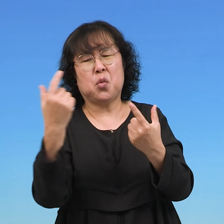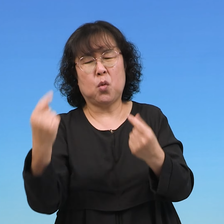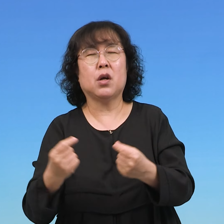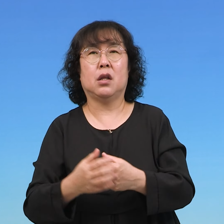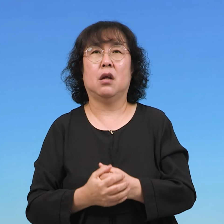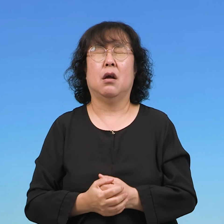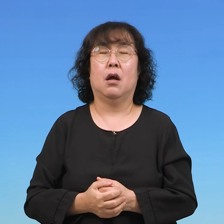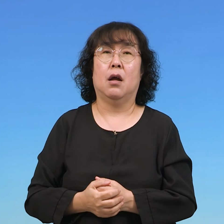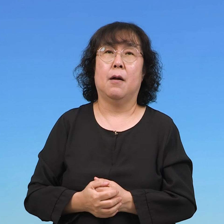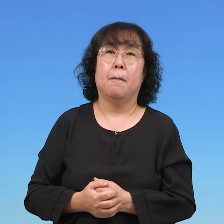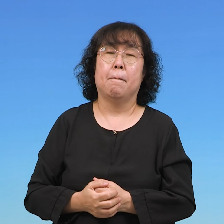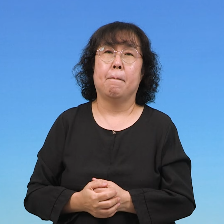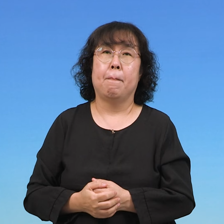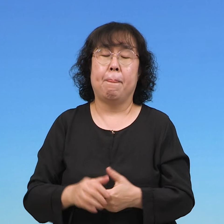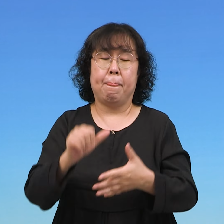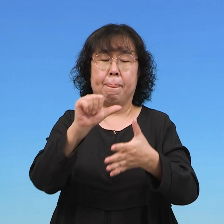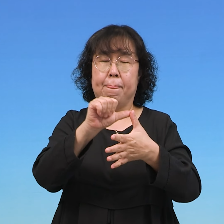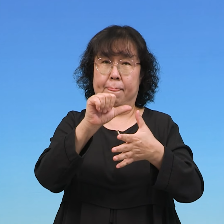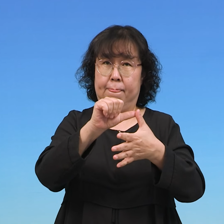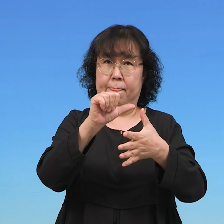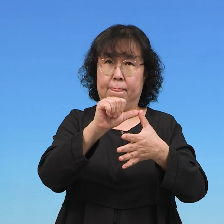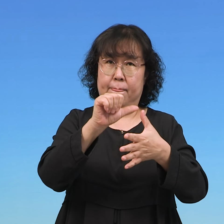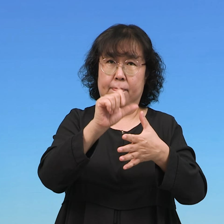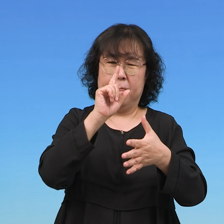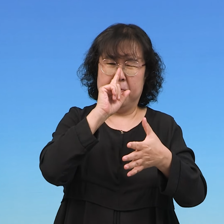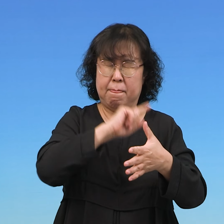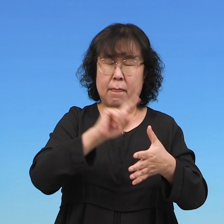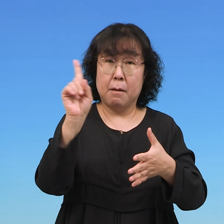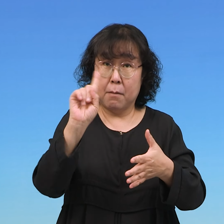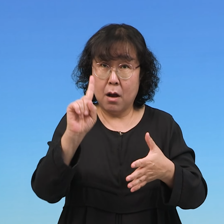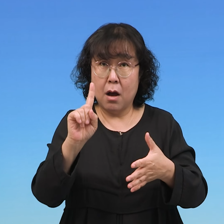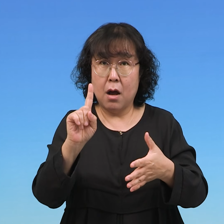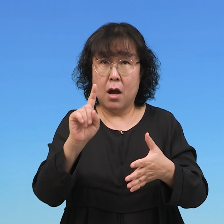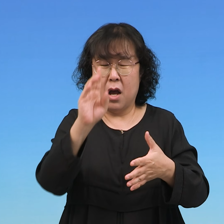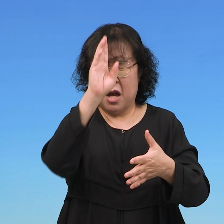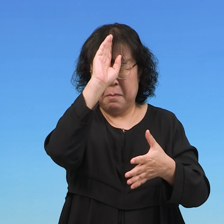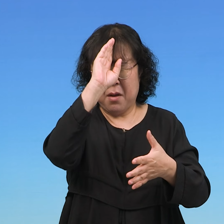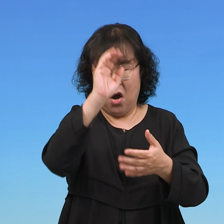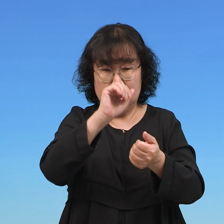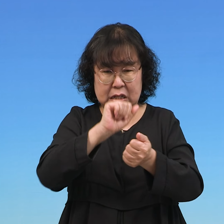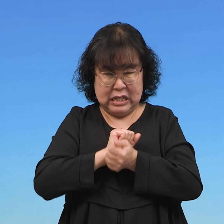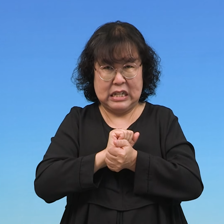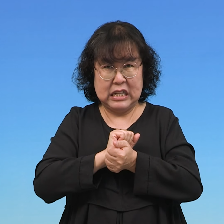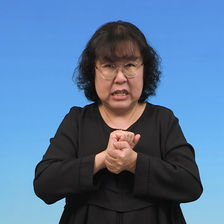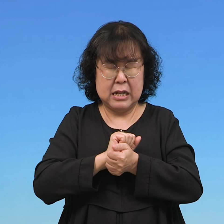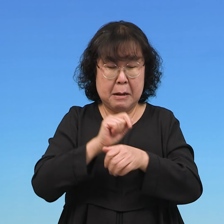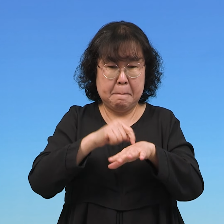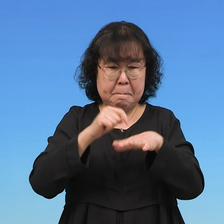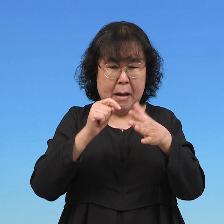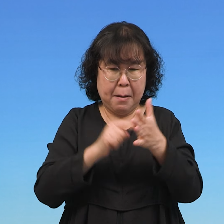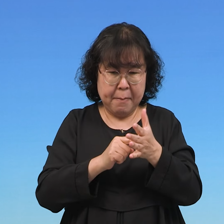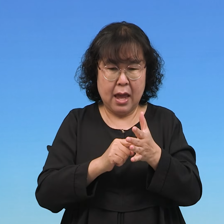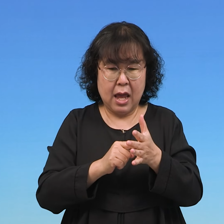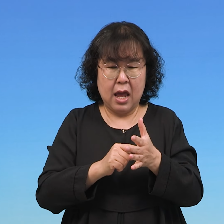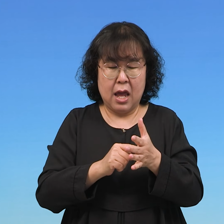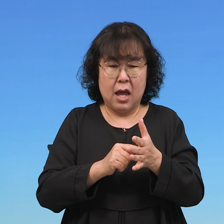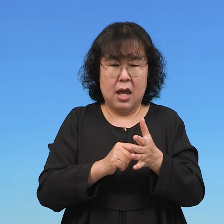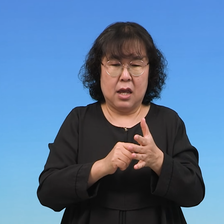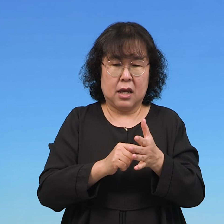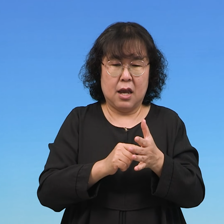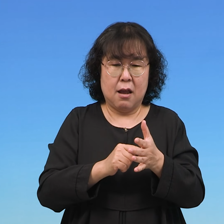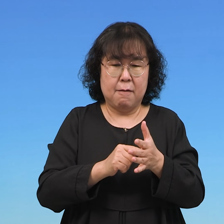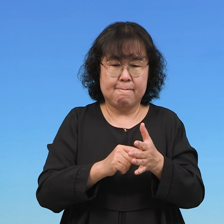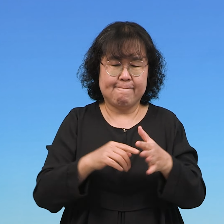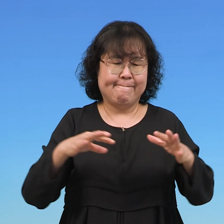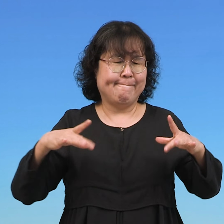게다가 이 큰아들이 가진 치명적인 약점이 뭐냐 하니까요, 병든 우월감이에요. 교회 다니는 분들